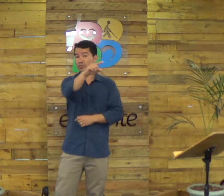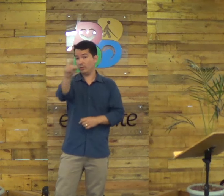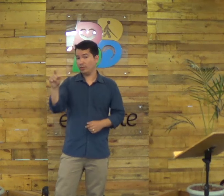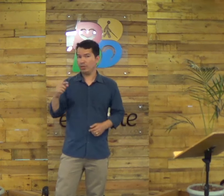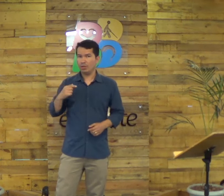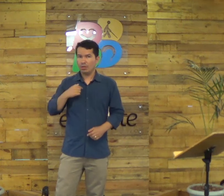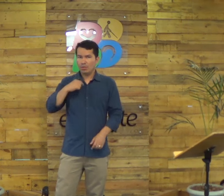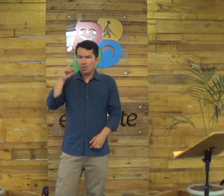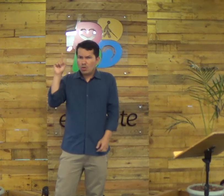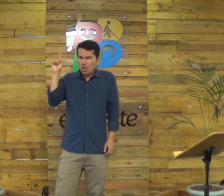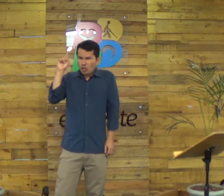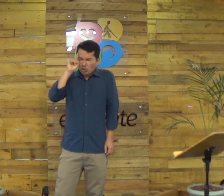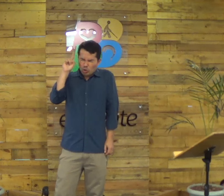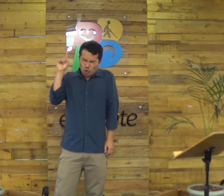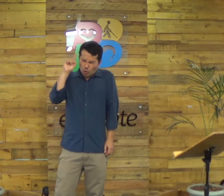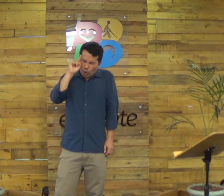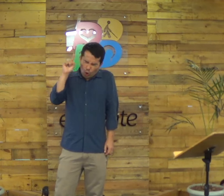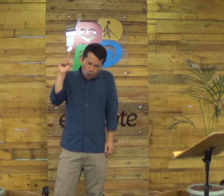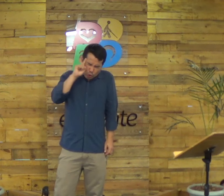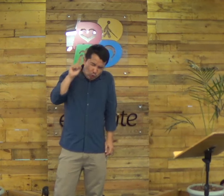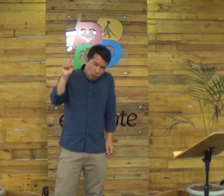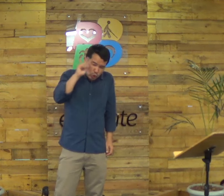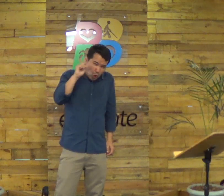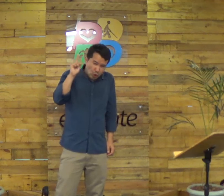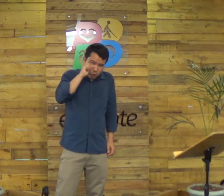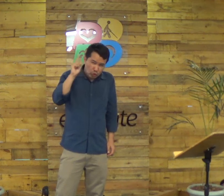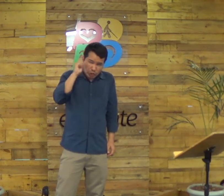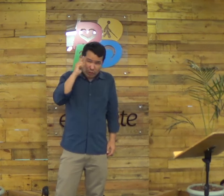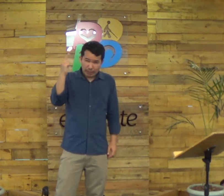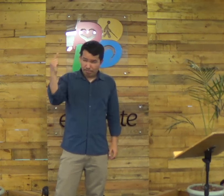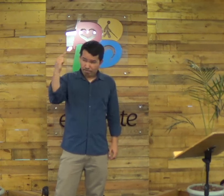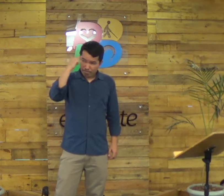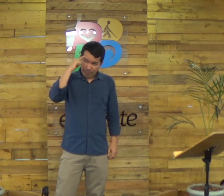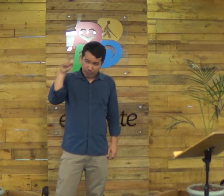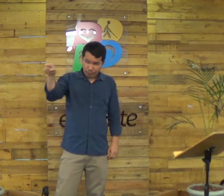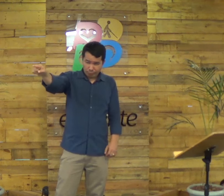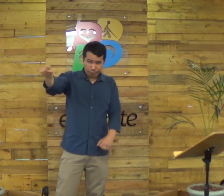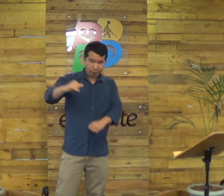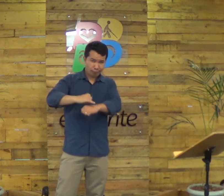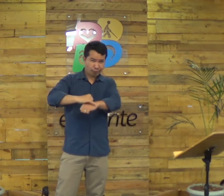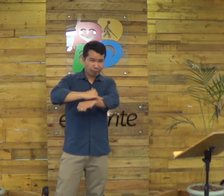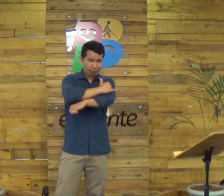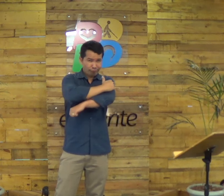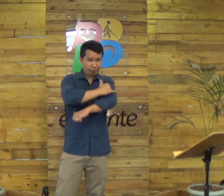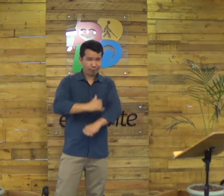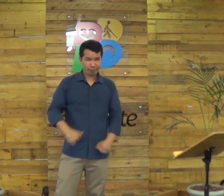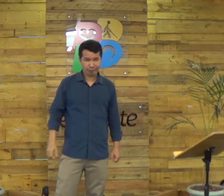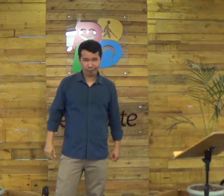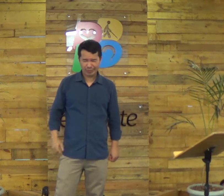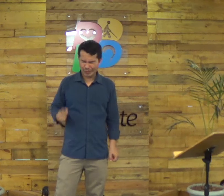eu vou dizer para vocês, que todo dia, todo dia, penso no Renato,